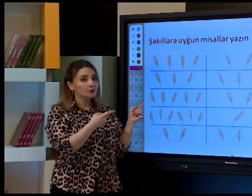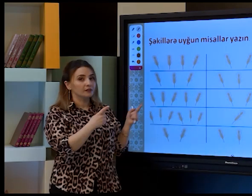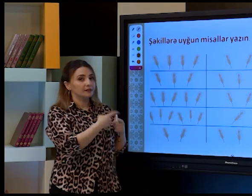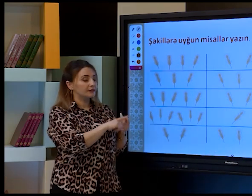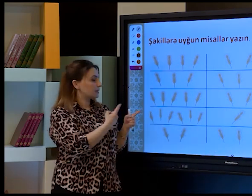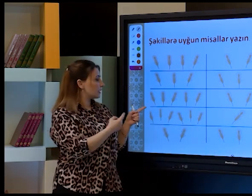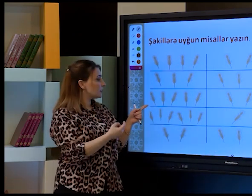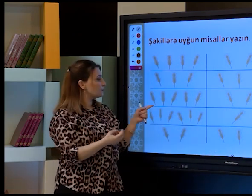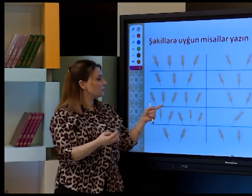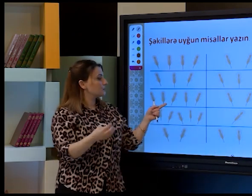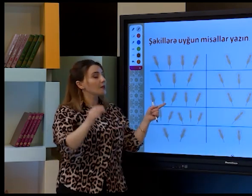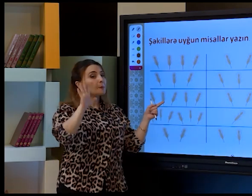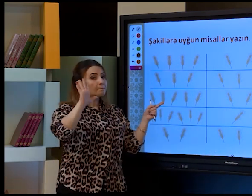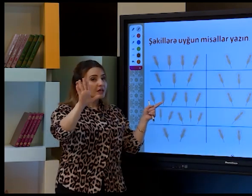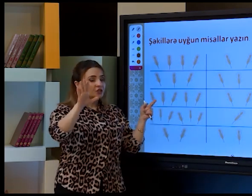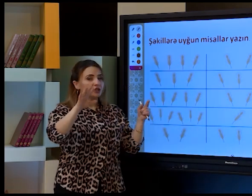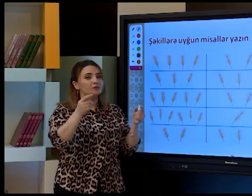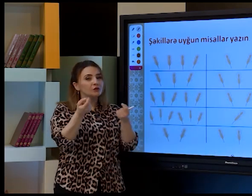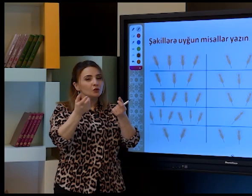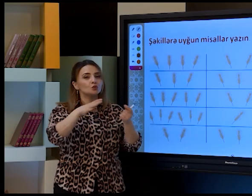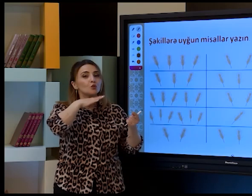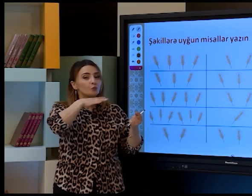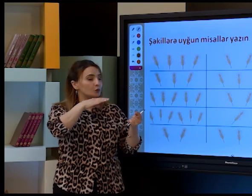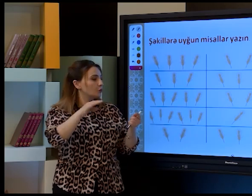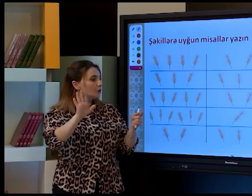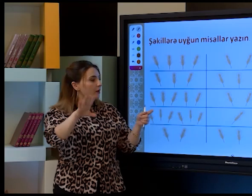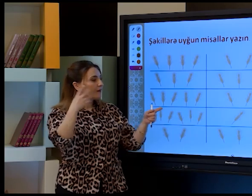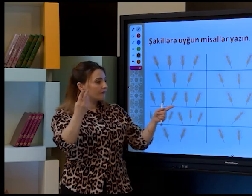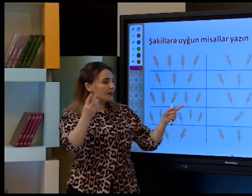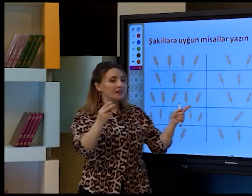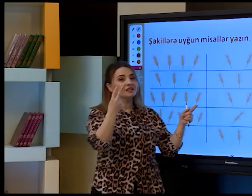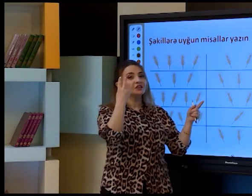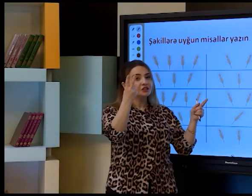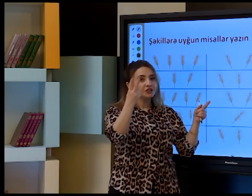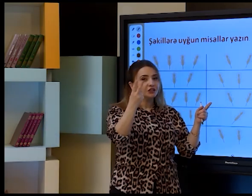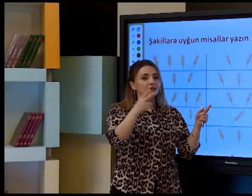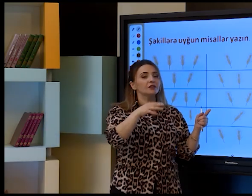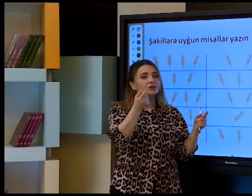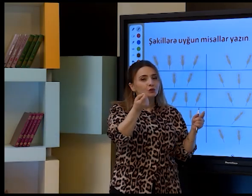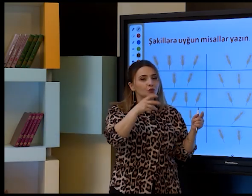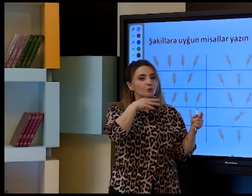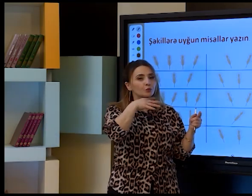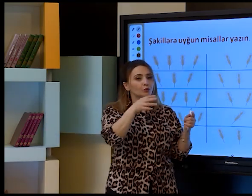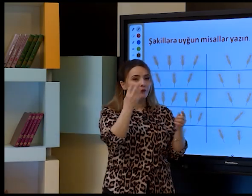Burada isə 5 sümbül və 2 sümbül